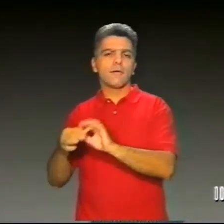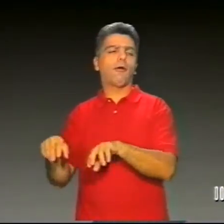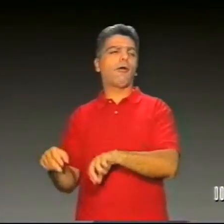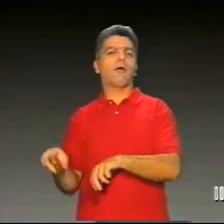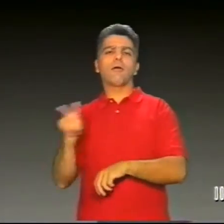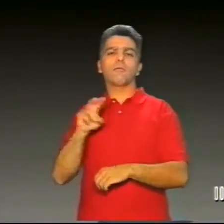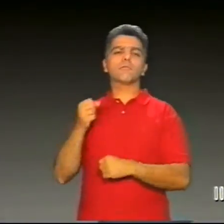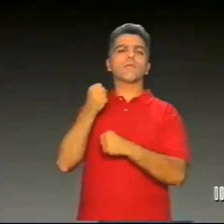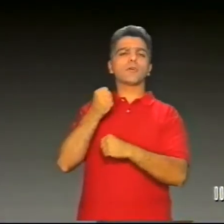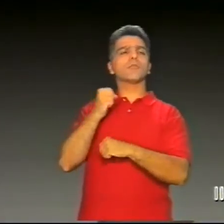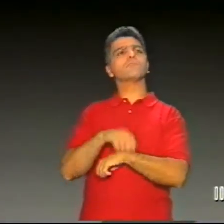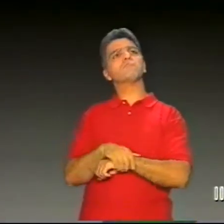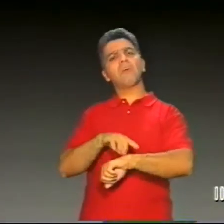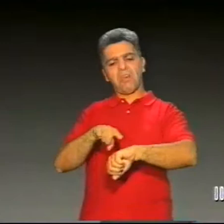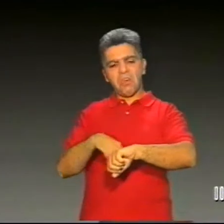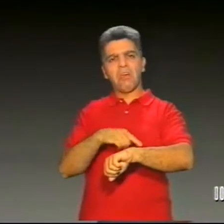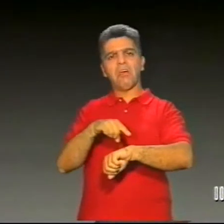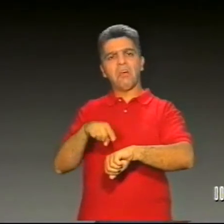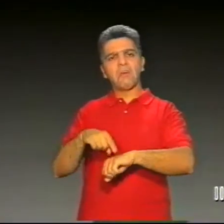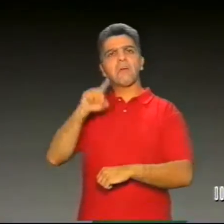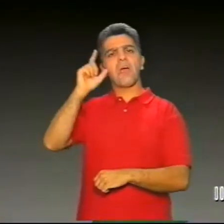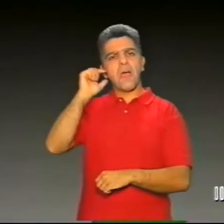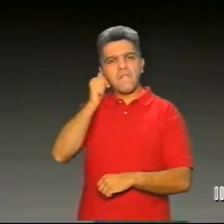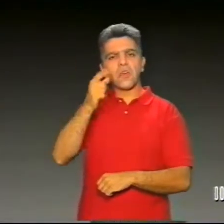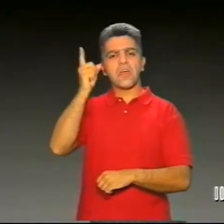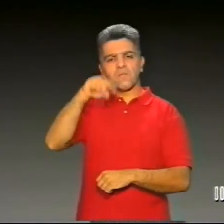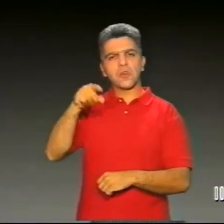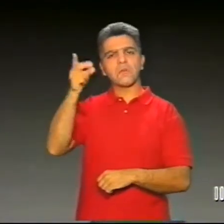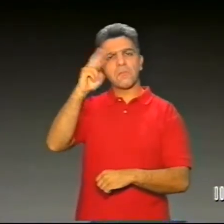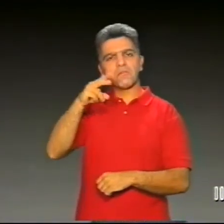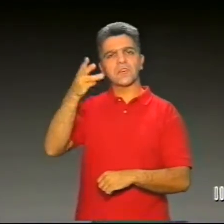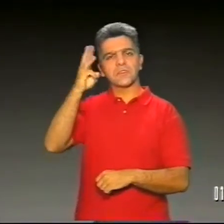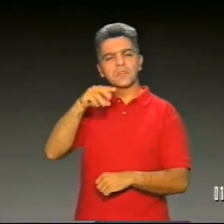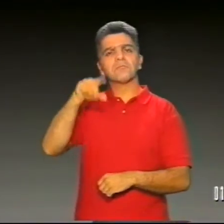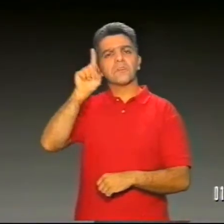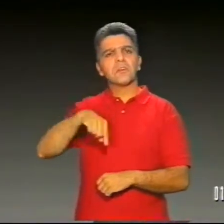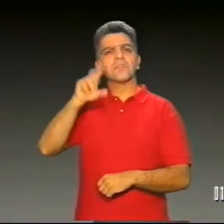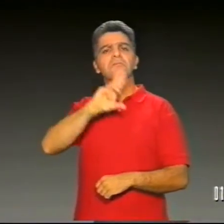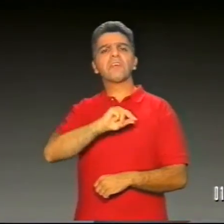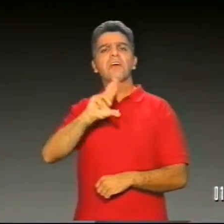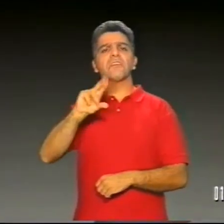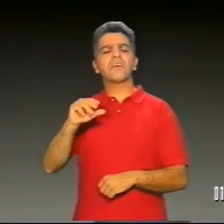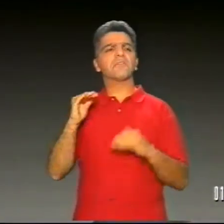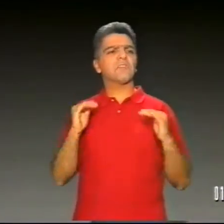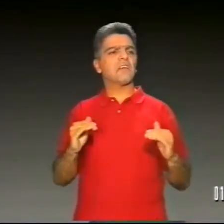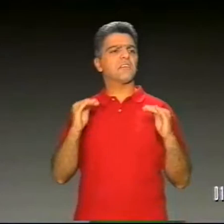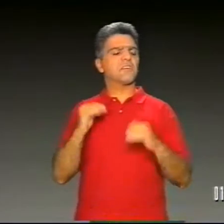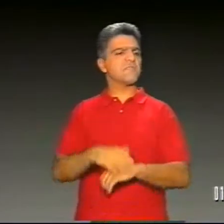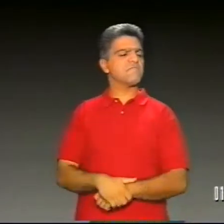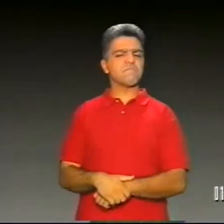του και κοιμότανε. Συνεχώς συνέβαινε αυτό το πράγμα. Απλά καθόντουσαν. Και οι ώρες περνούσαν έτσι. Περνούσαν εκεί μέρες, μία μέρα, δύο